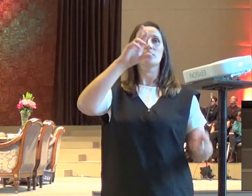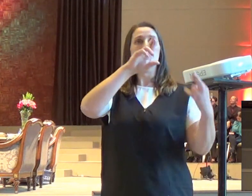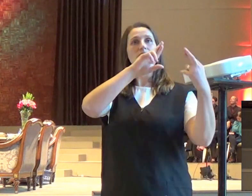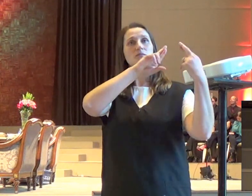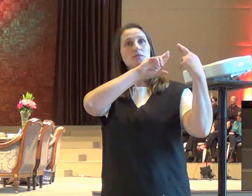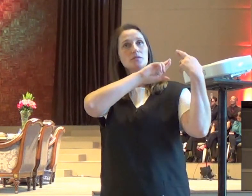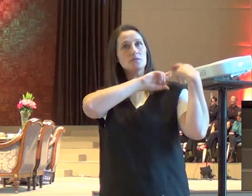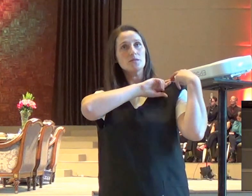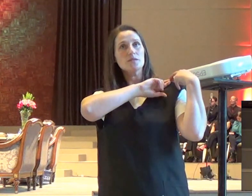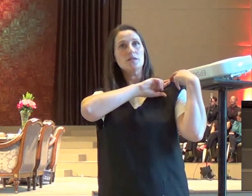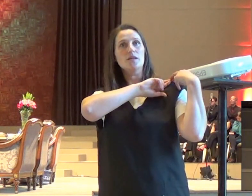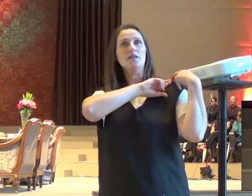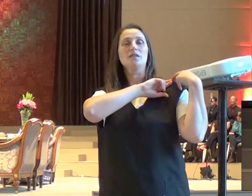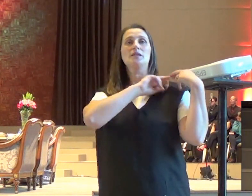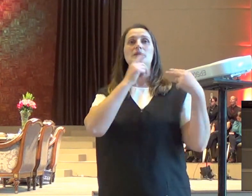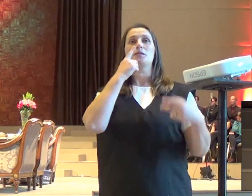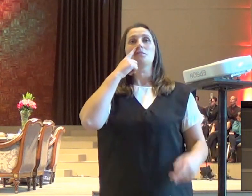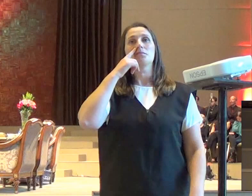sermos pais